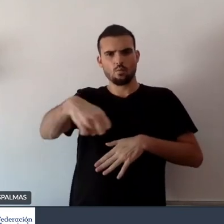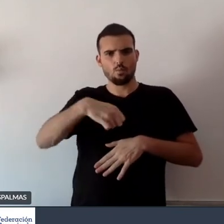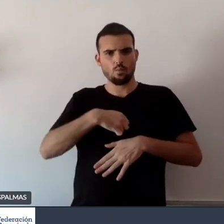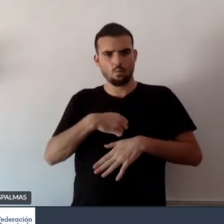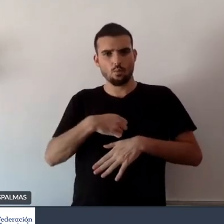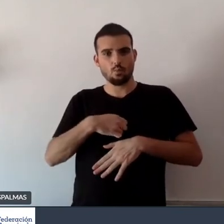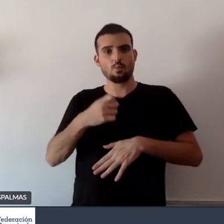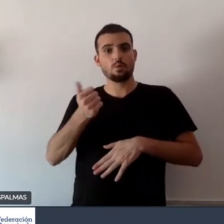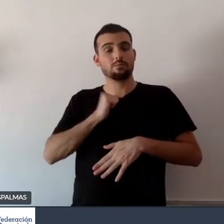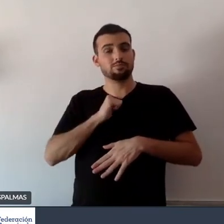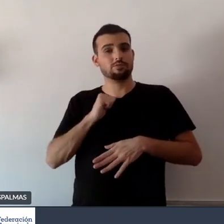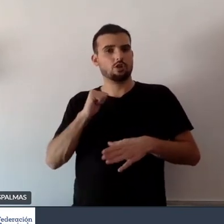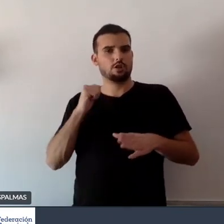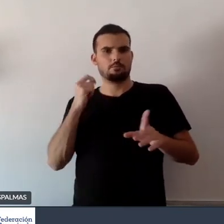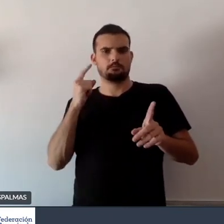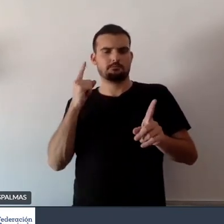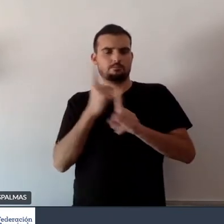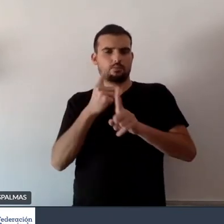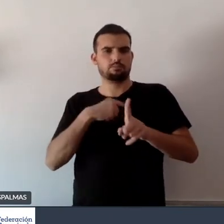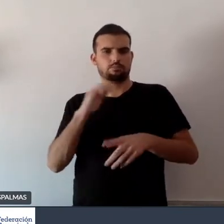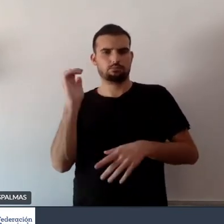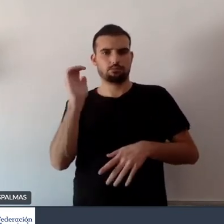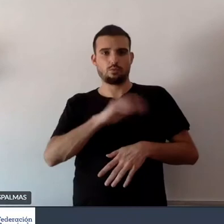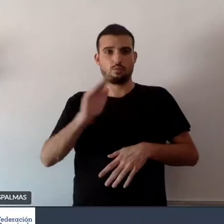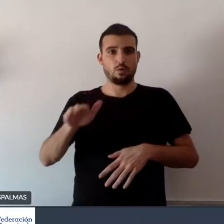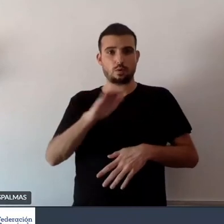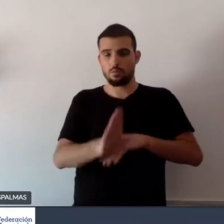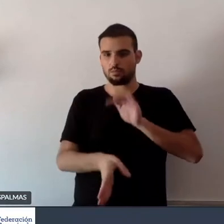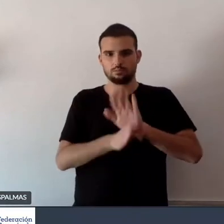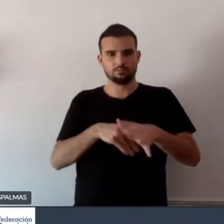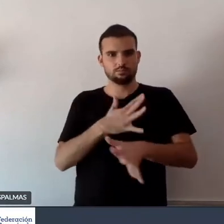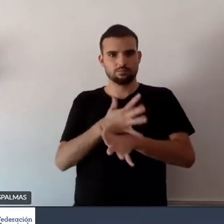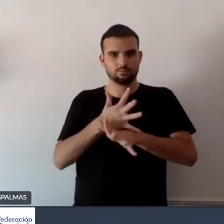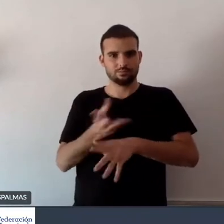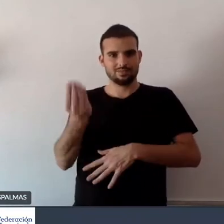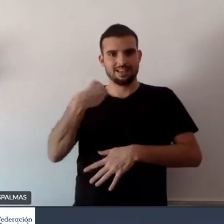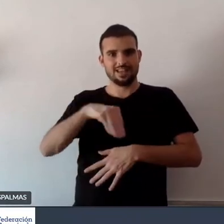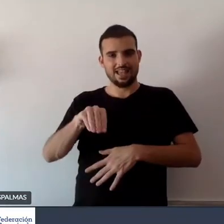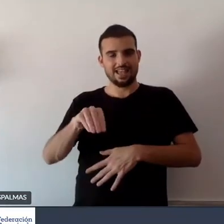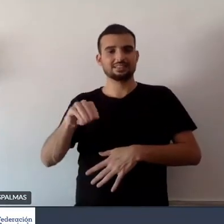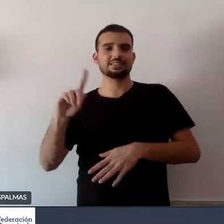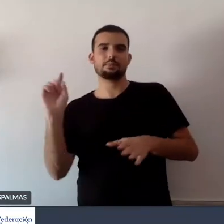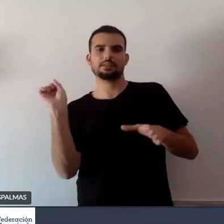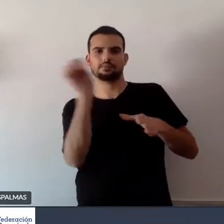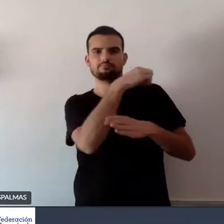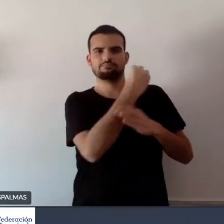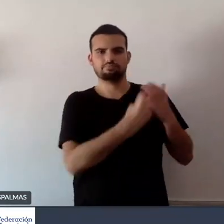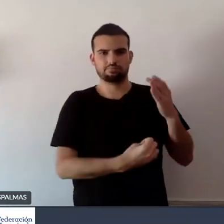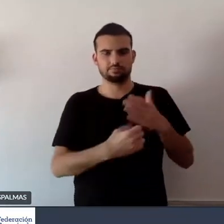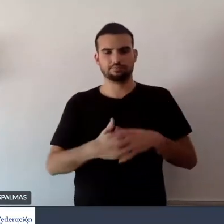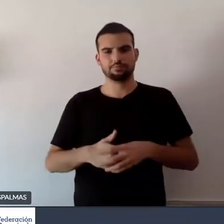corte de Dani 10. Siguen jugando, extra pass, penetrar y pasar.